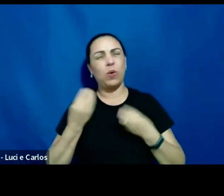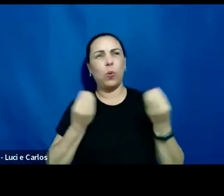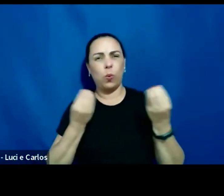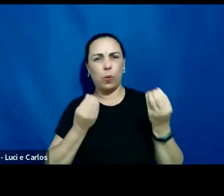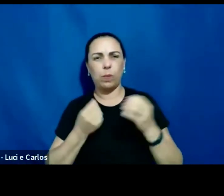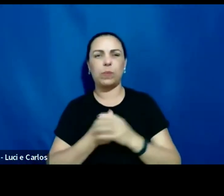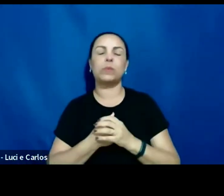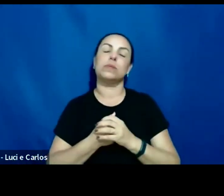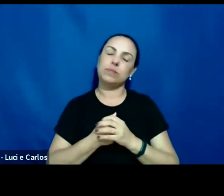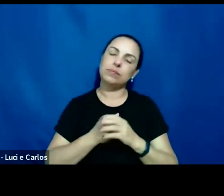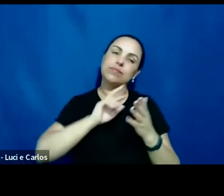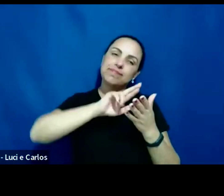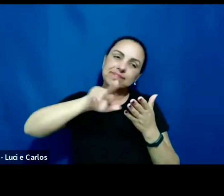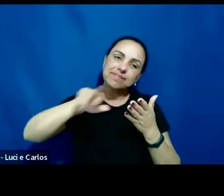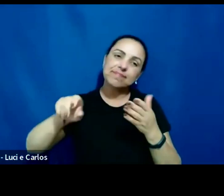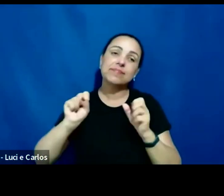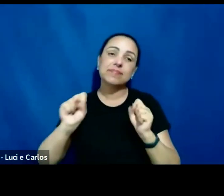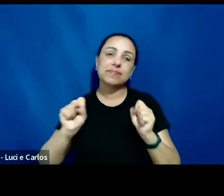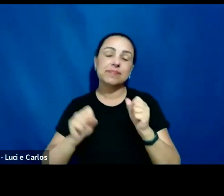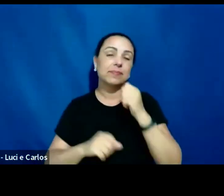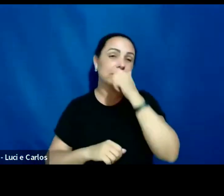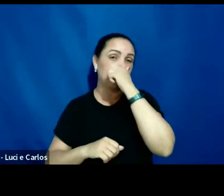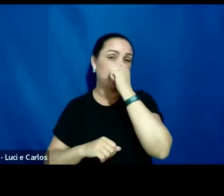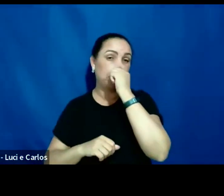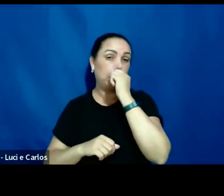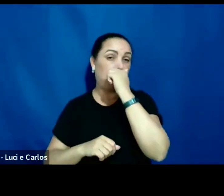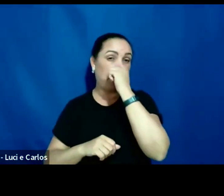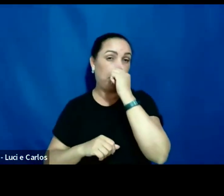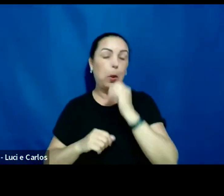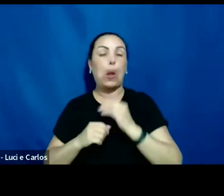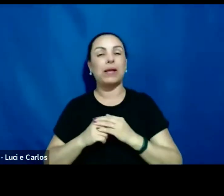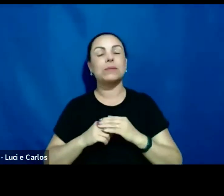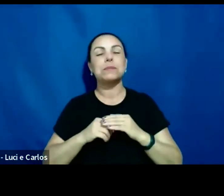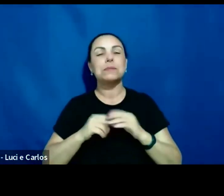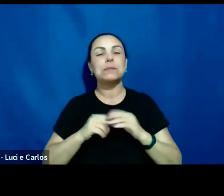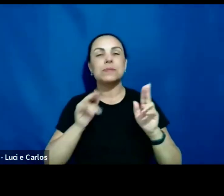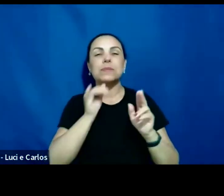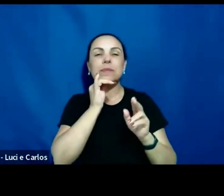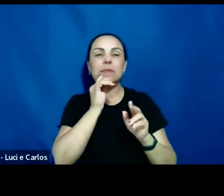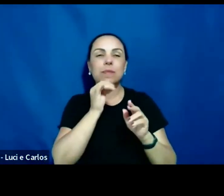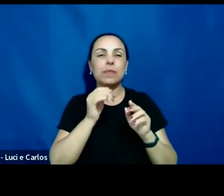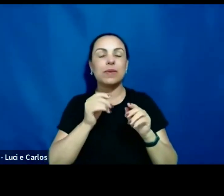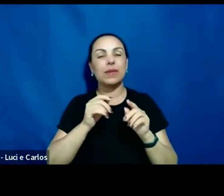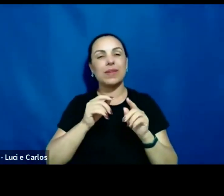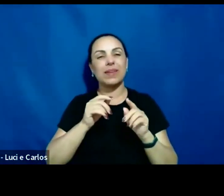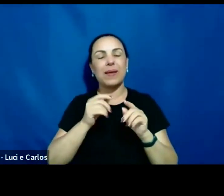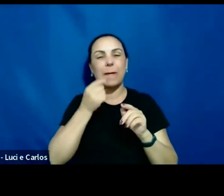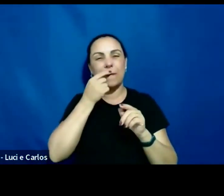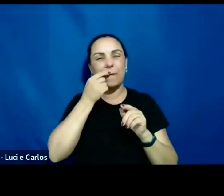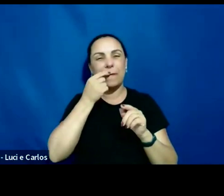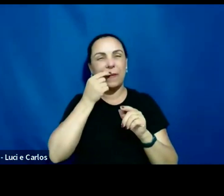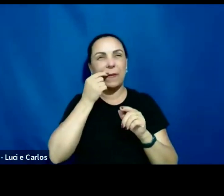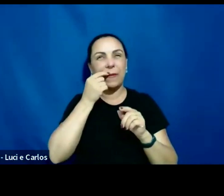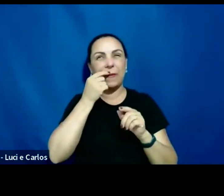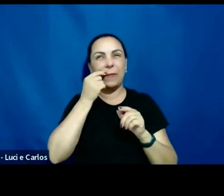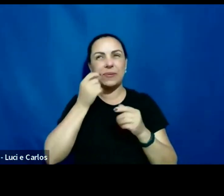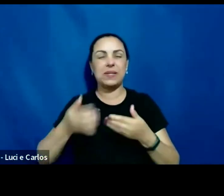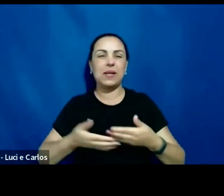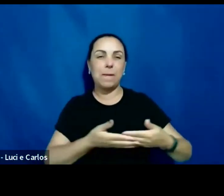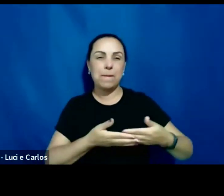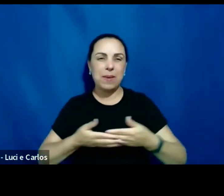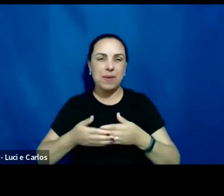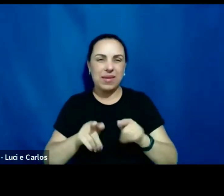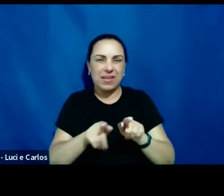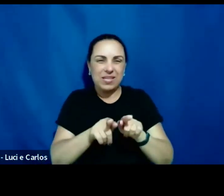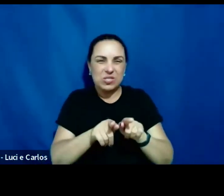que a gente fala, que a gente chama de gêmeos univitelinos, hoje, não pode falar idêntico, são gêmeos univitelinos,